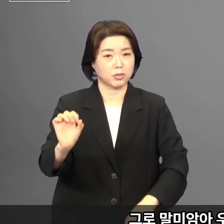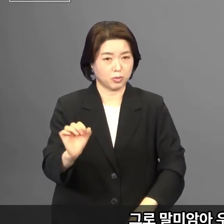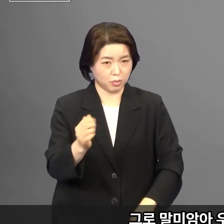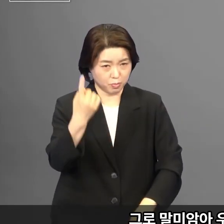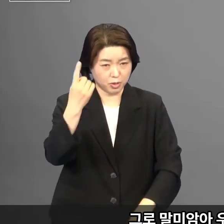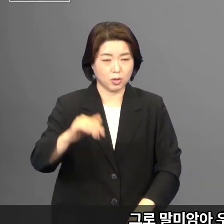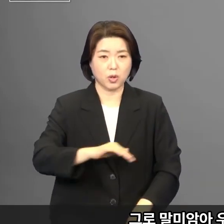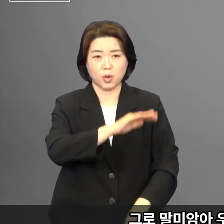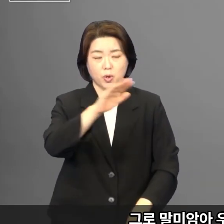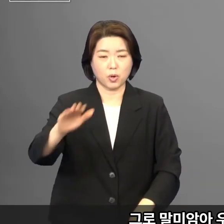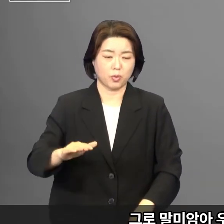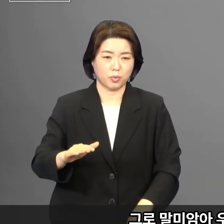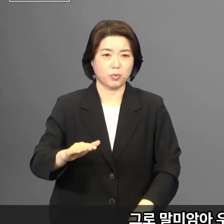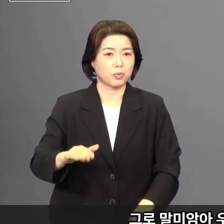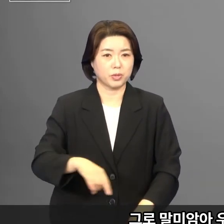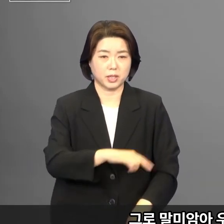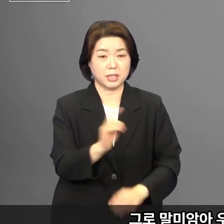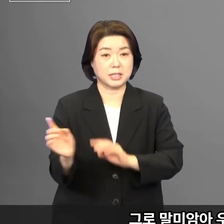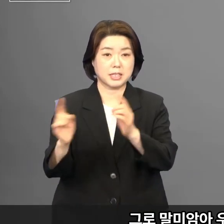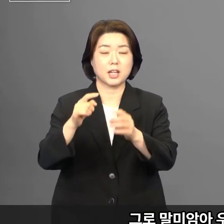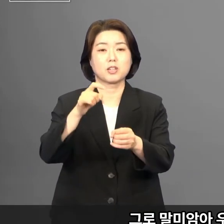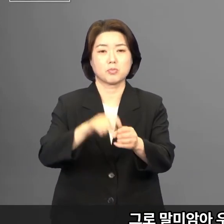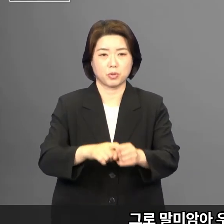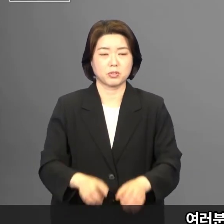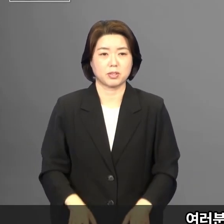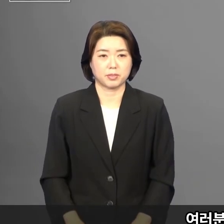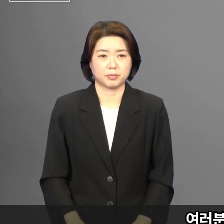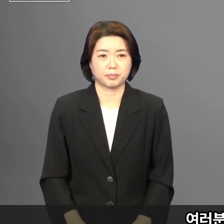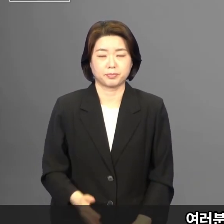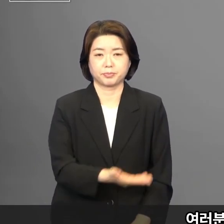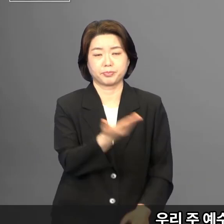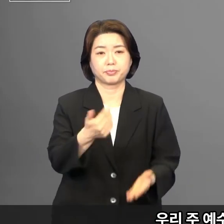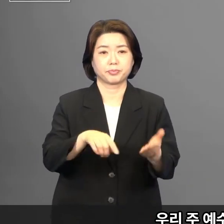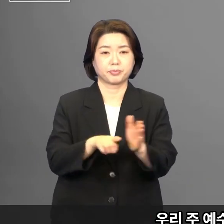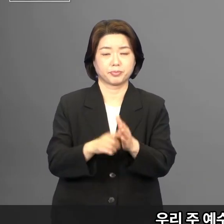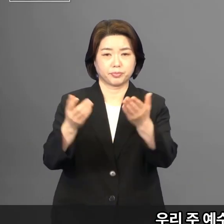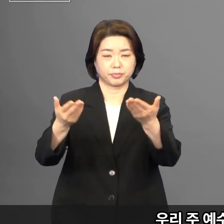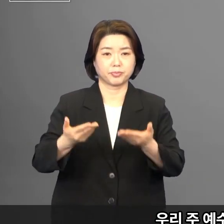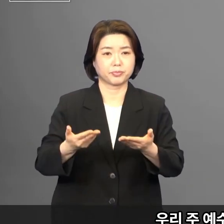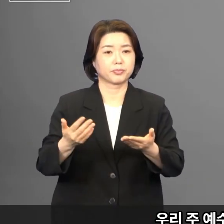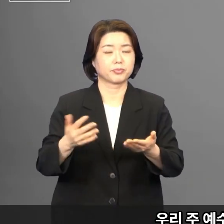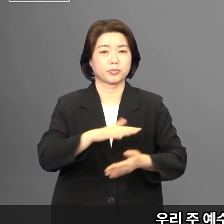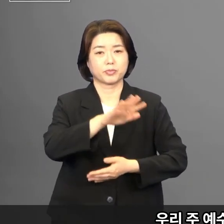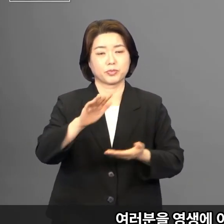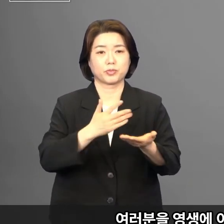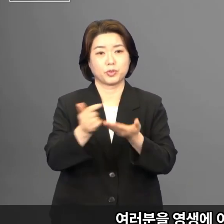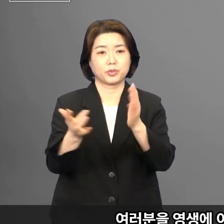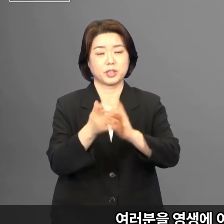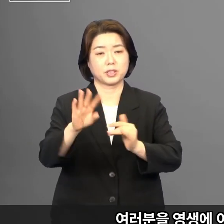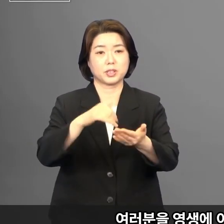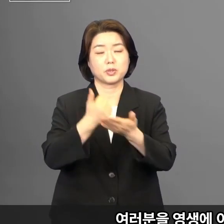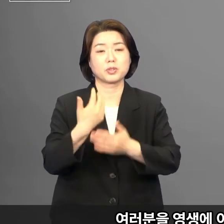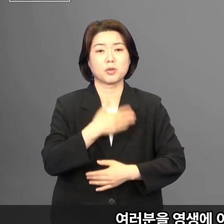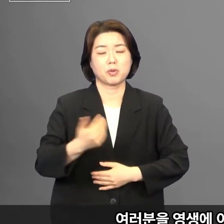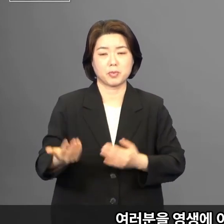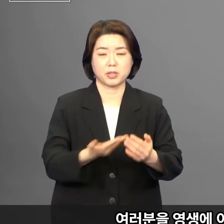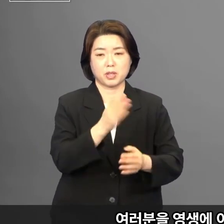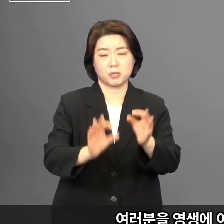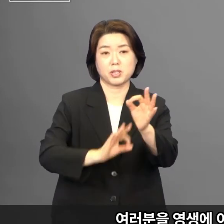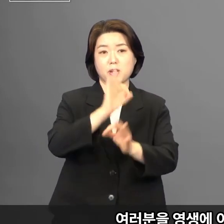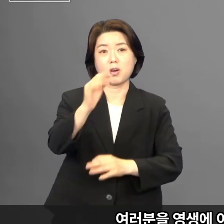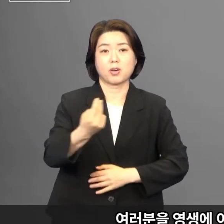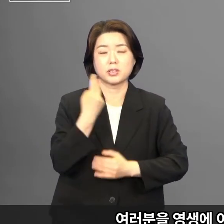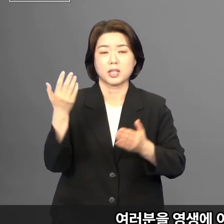말미암아 우리를 살리려 하심이라. 여러분을 위해 주신 우리 주 예수 그리스도의 몸이 여러분을 영생에 이르도록